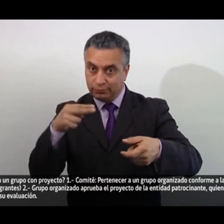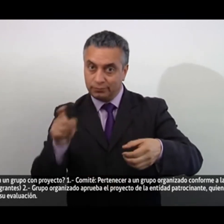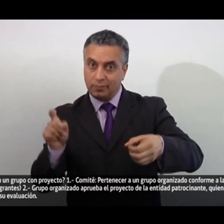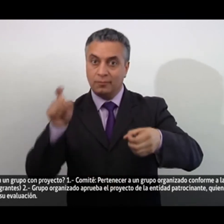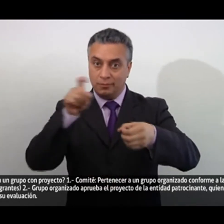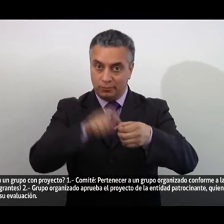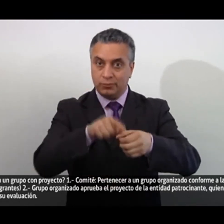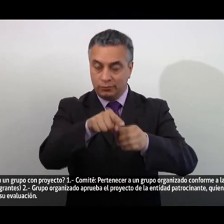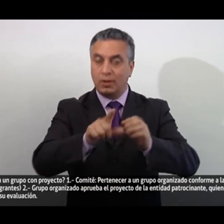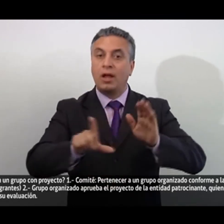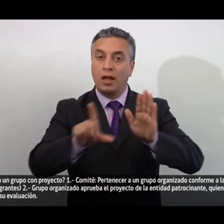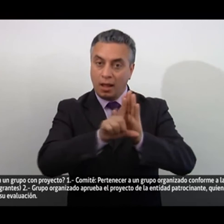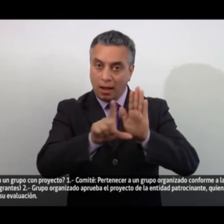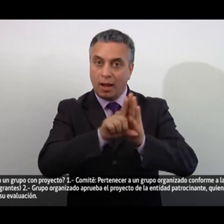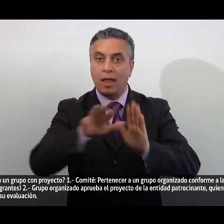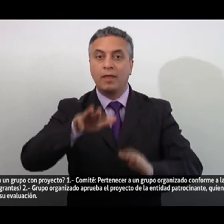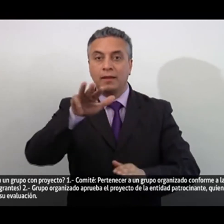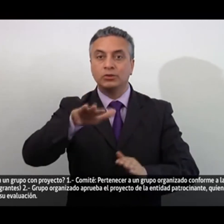un grupo organizado conforme a la ley número